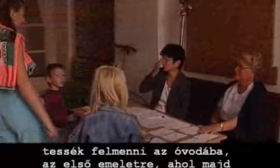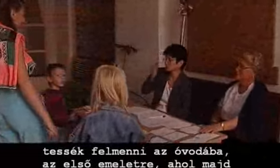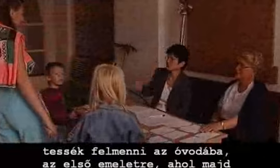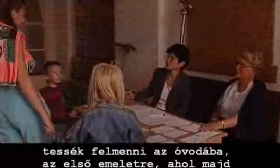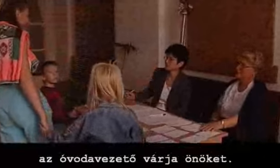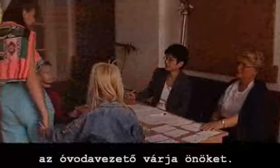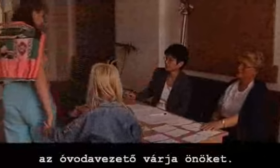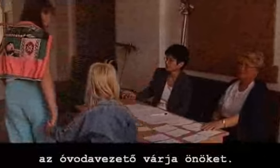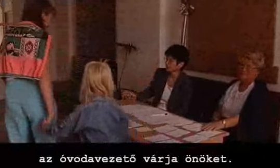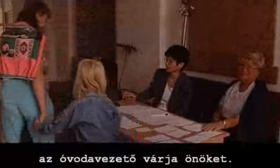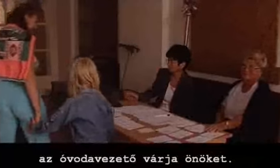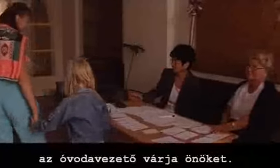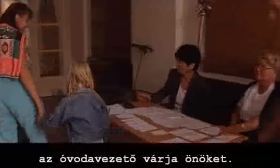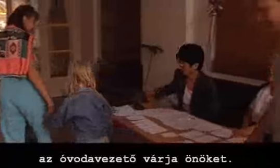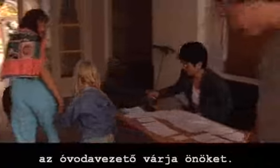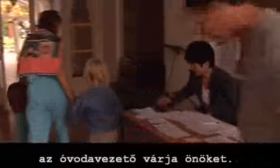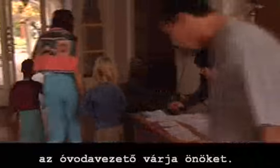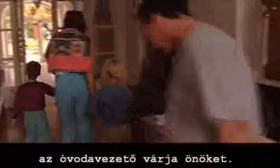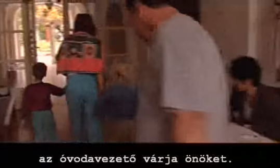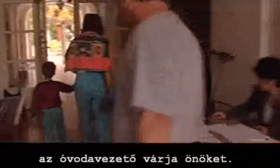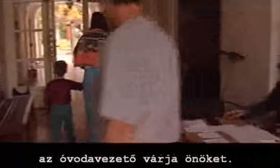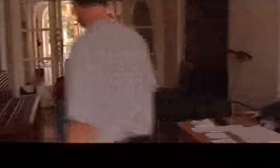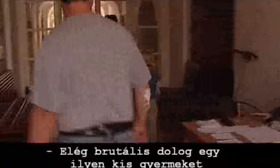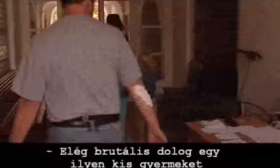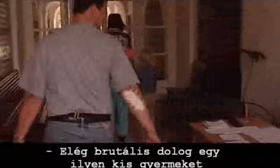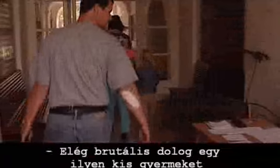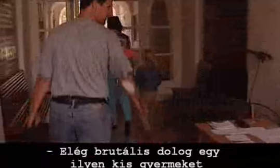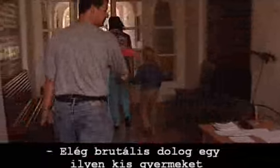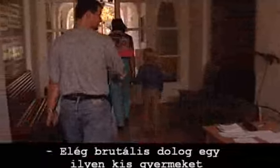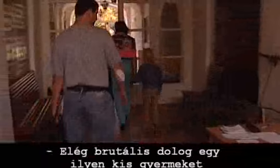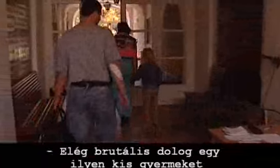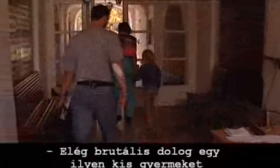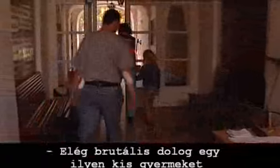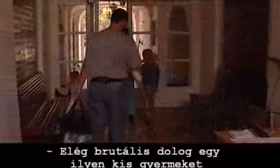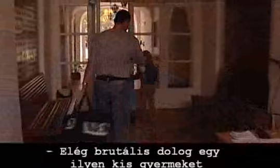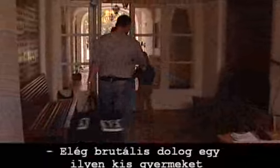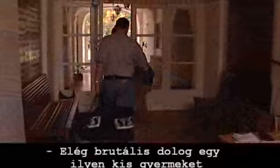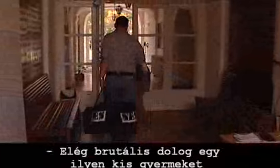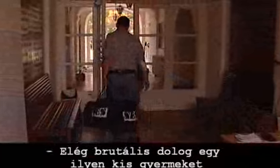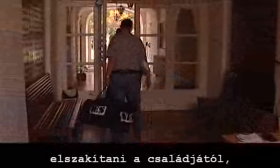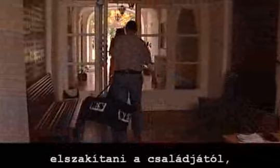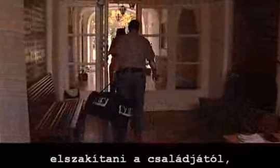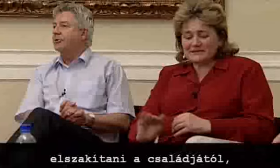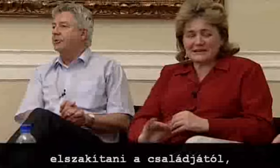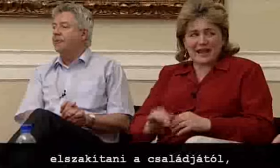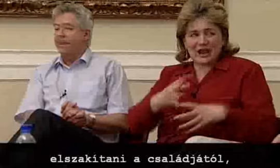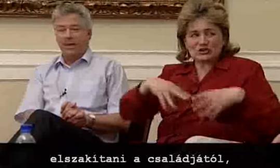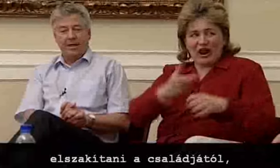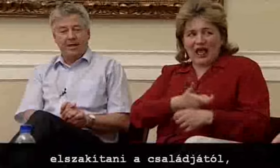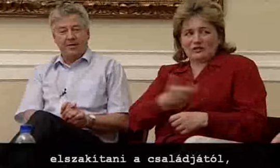Az óvodavezető várja önöket. Elég brutális dolog elszakítani egy ilyen pici gyereket a